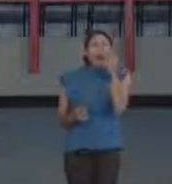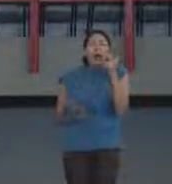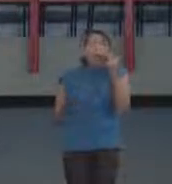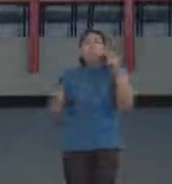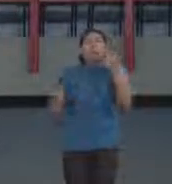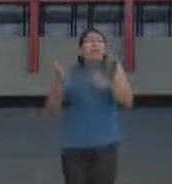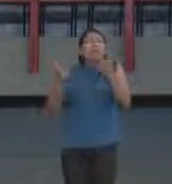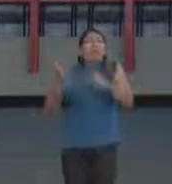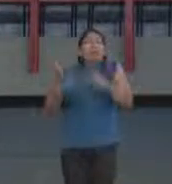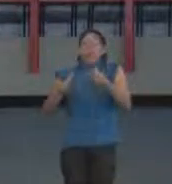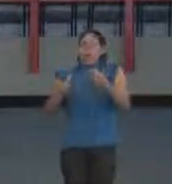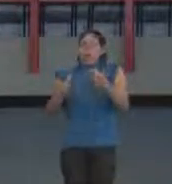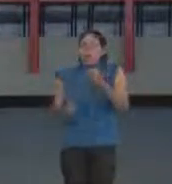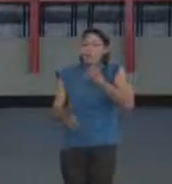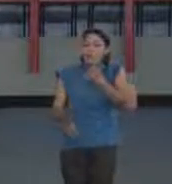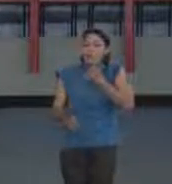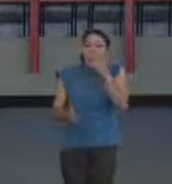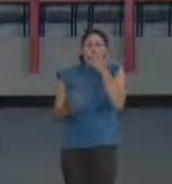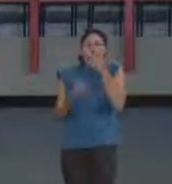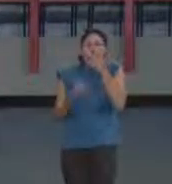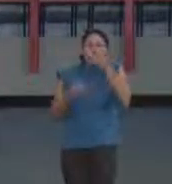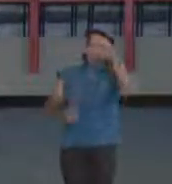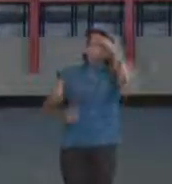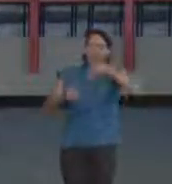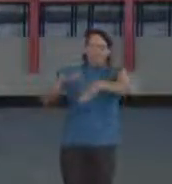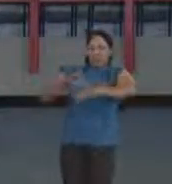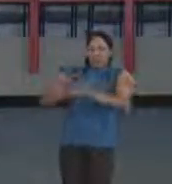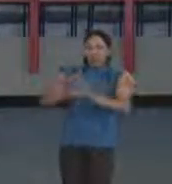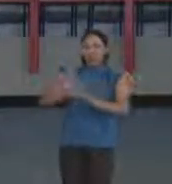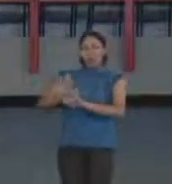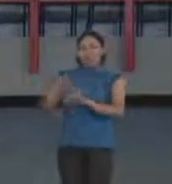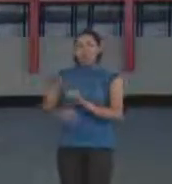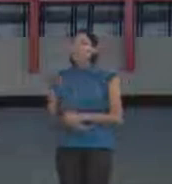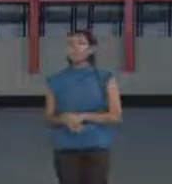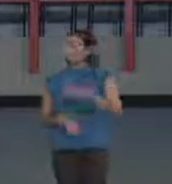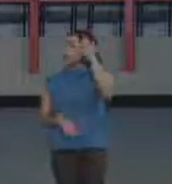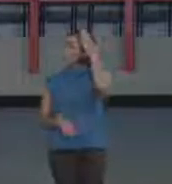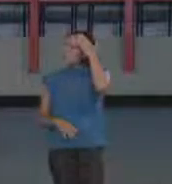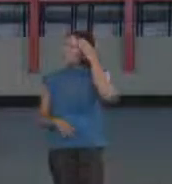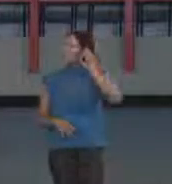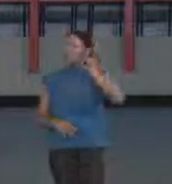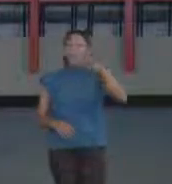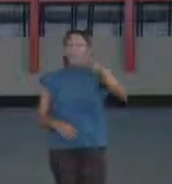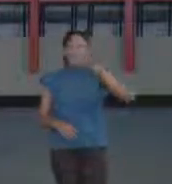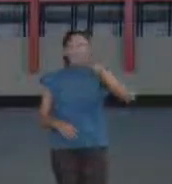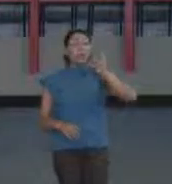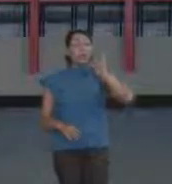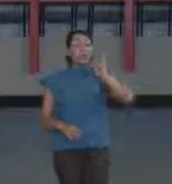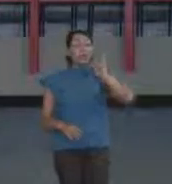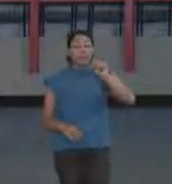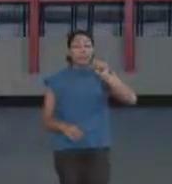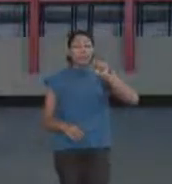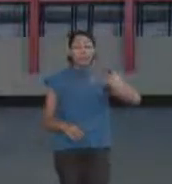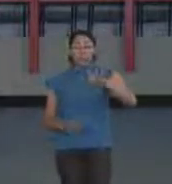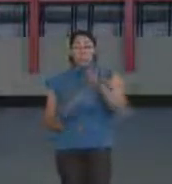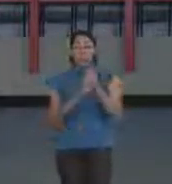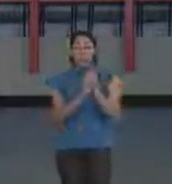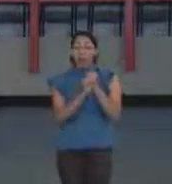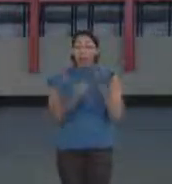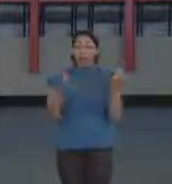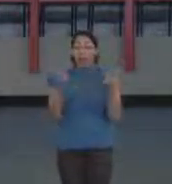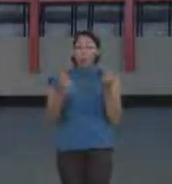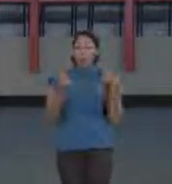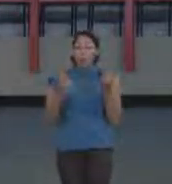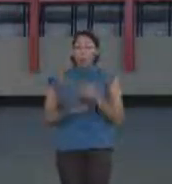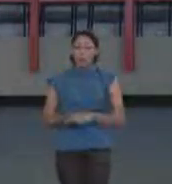essa informação. Tá certo? Bom, vamos lá. Já sei que a média é ponderada. Como é que eu vou calcular essa média,